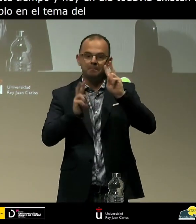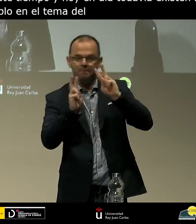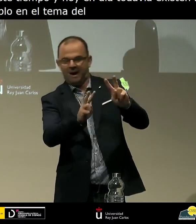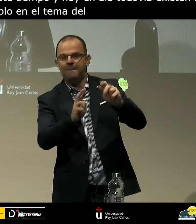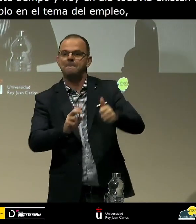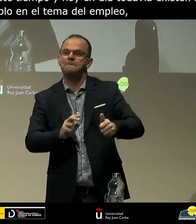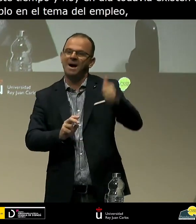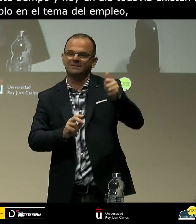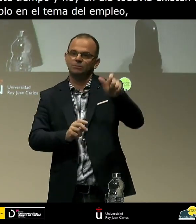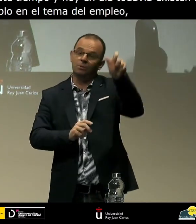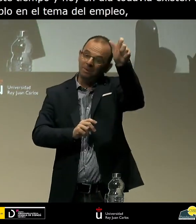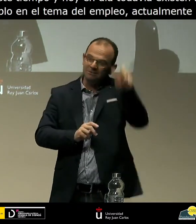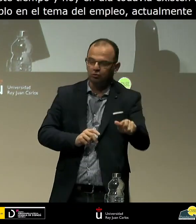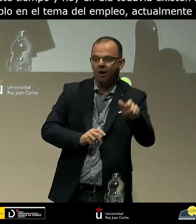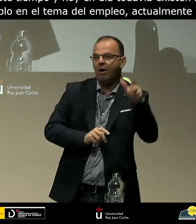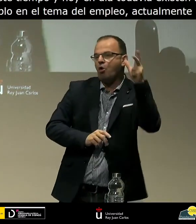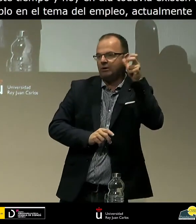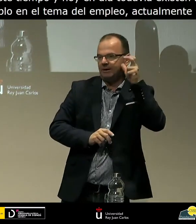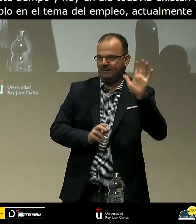Actualmente,